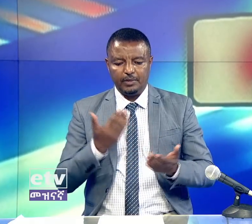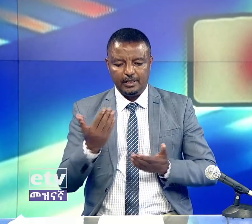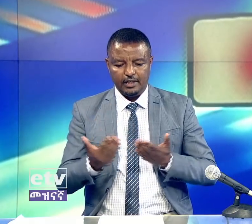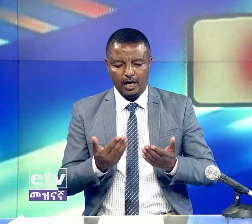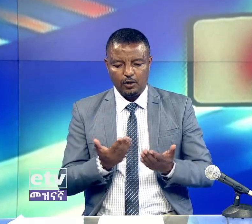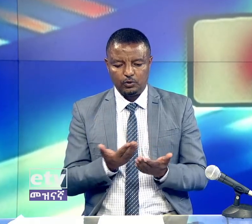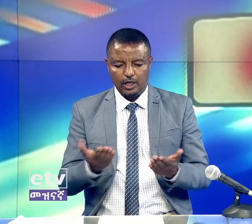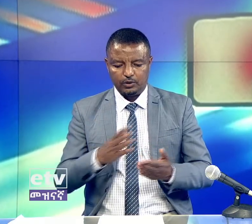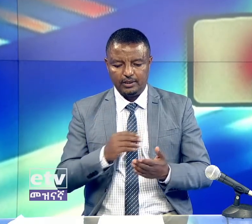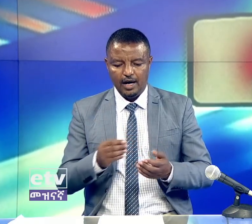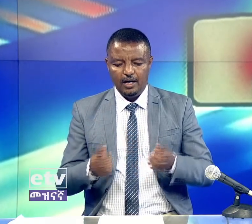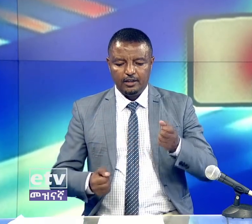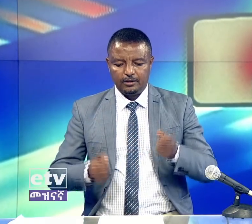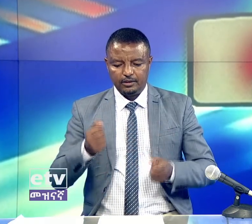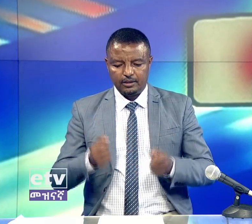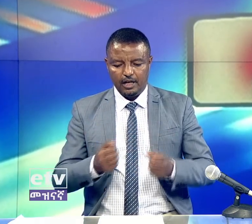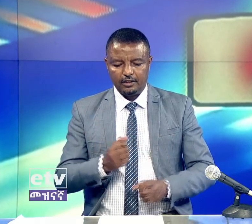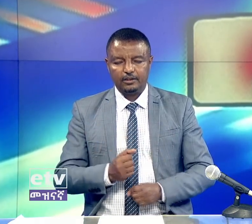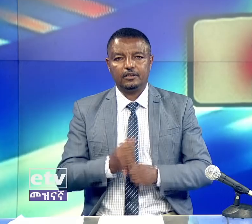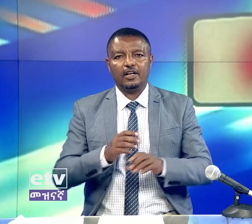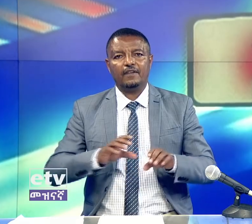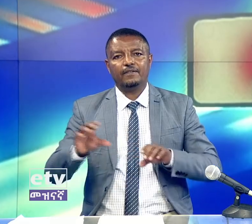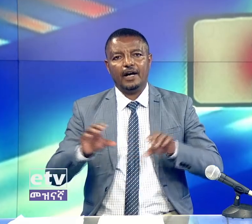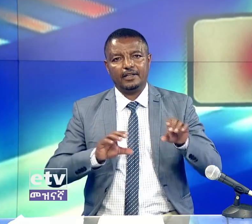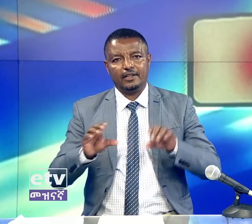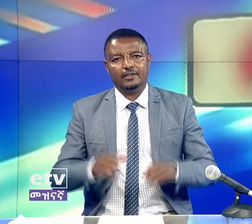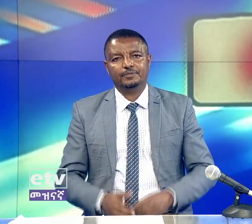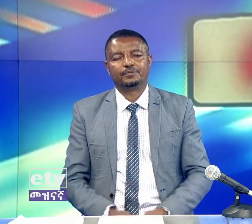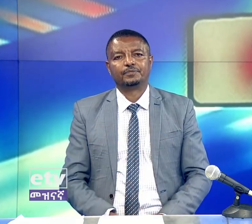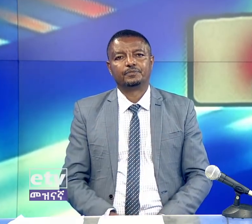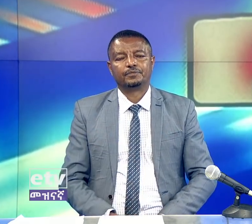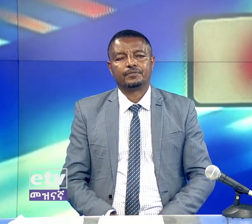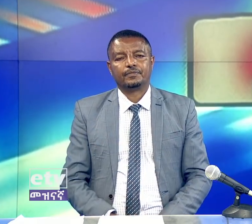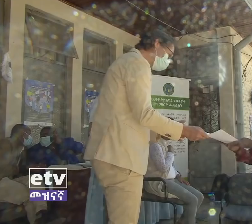የቢሮ መገልገያ ቁሳቁስና ተሽከርካሪ ድጋፍ አደረገ።